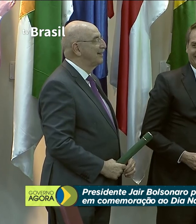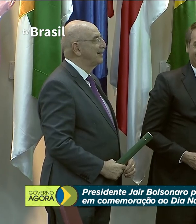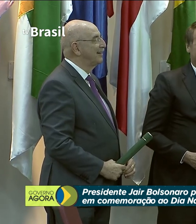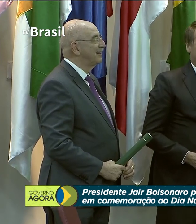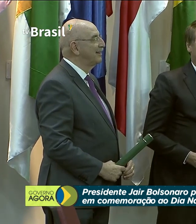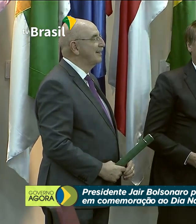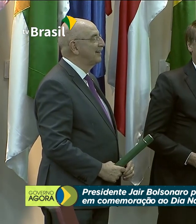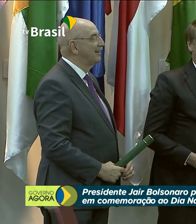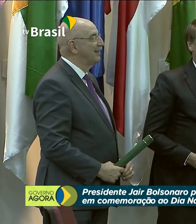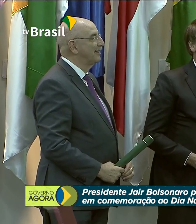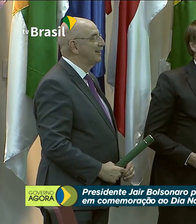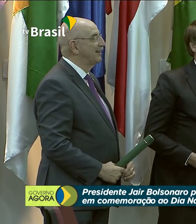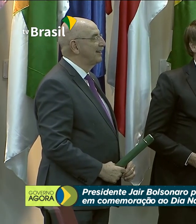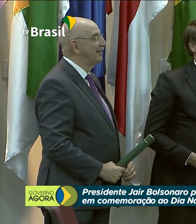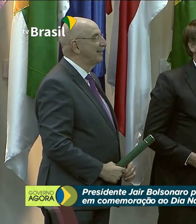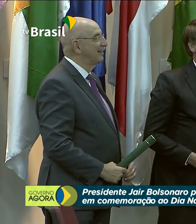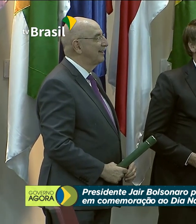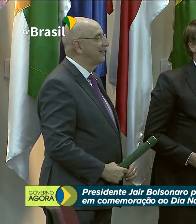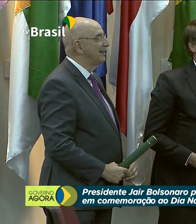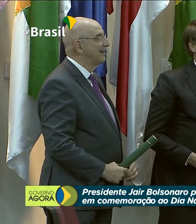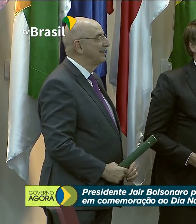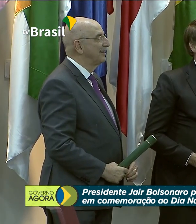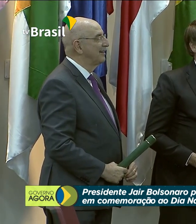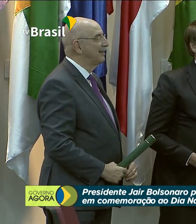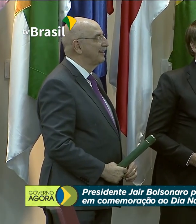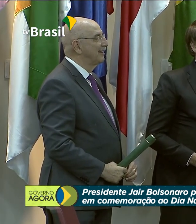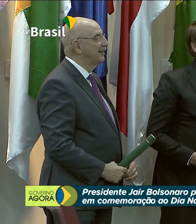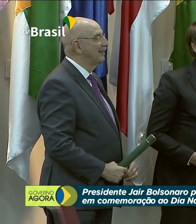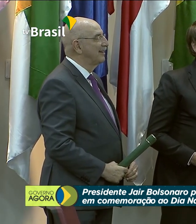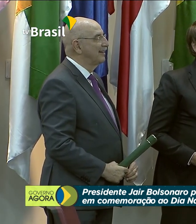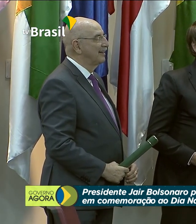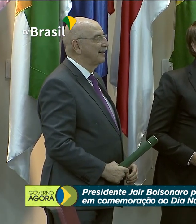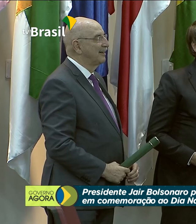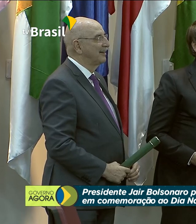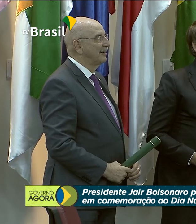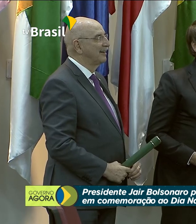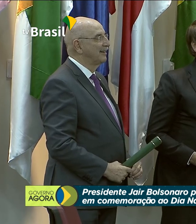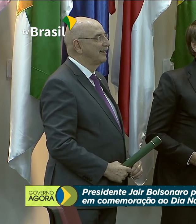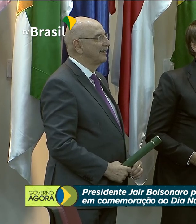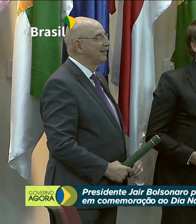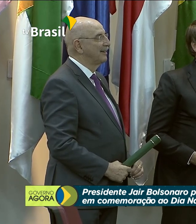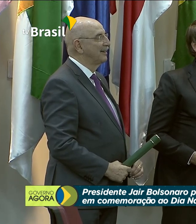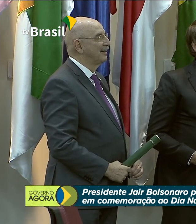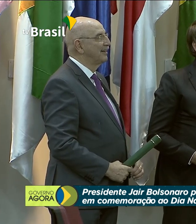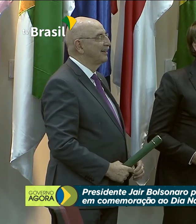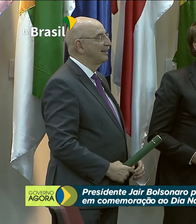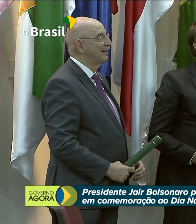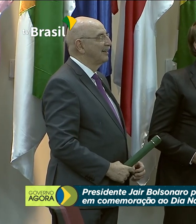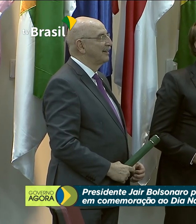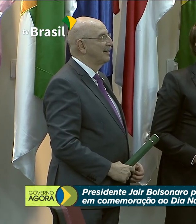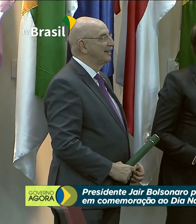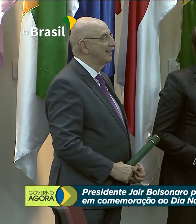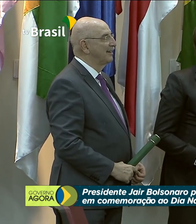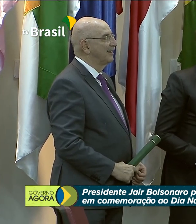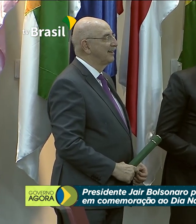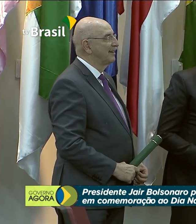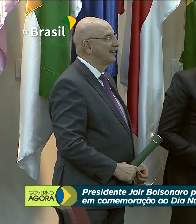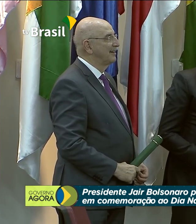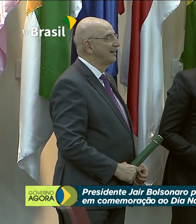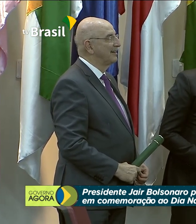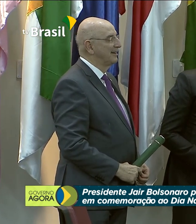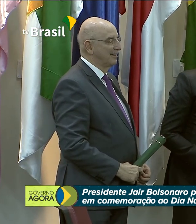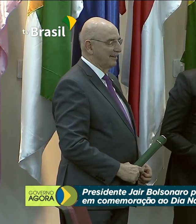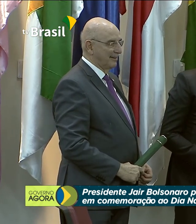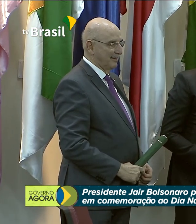dezembro de 1944. Ponta de lança no Botafogo, jogou 107 partidas pela seleção brasileira e marcou 44